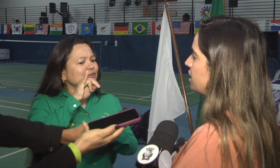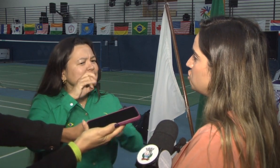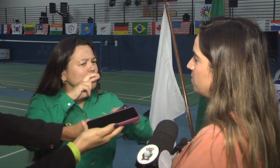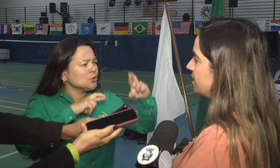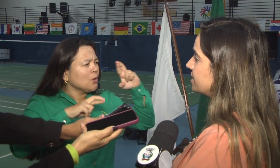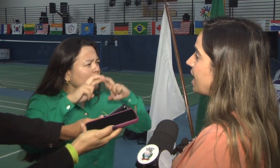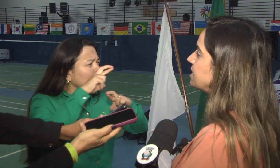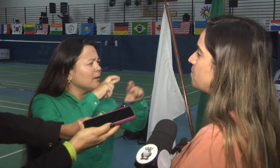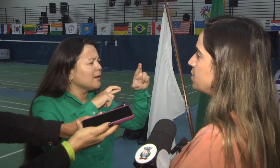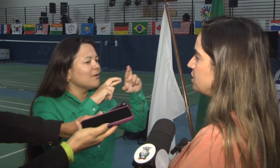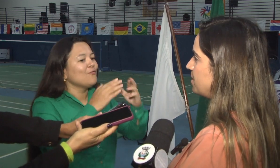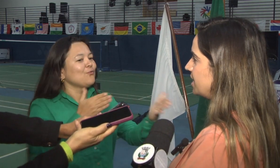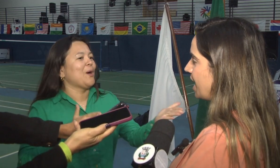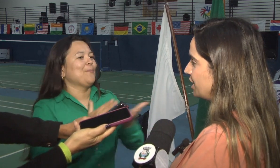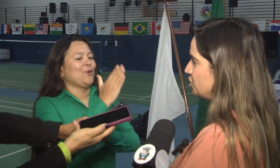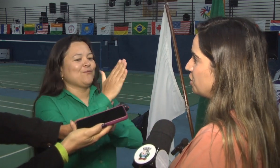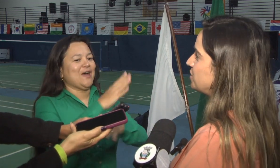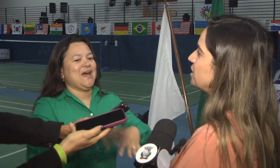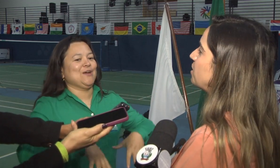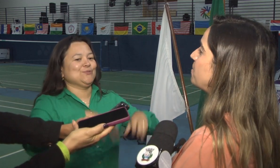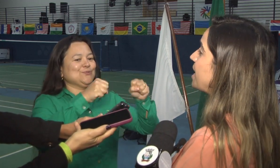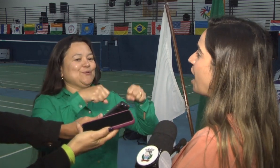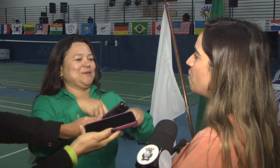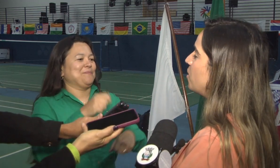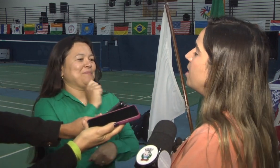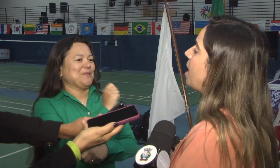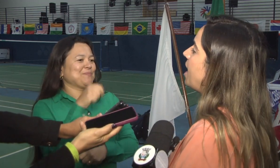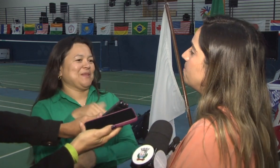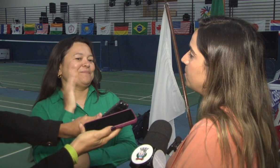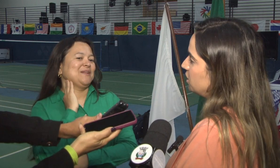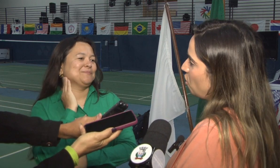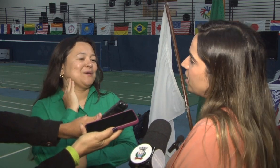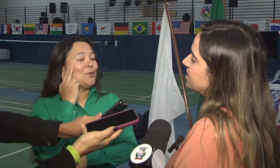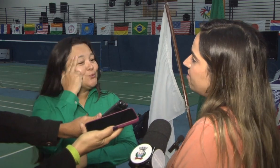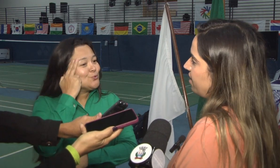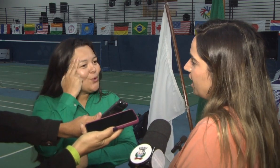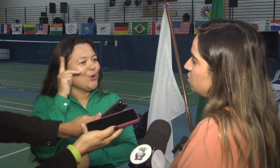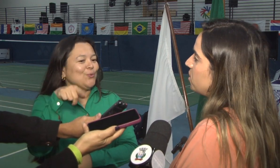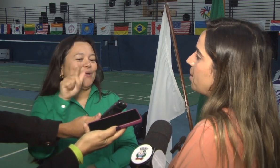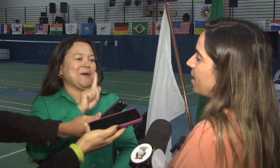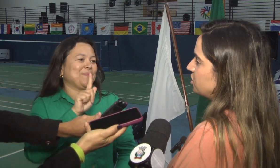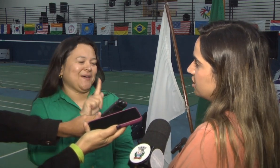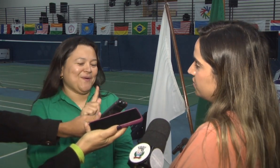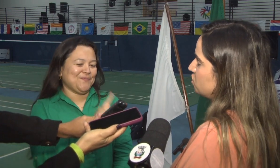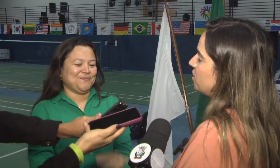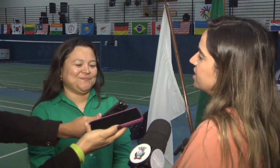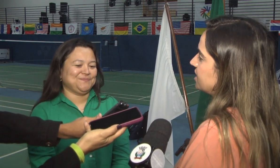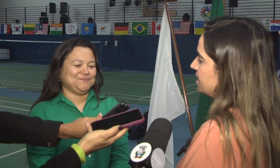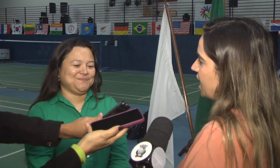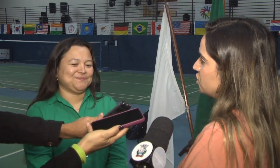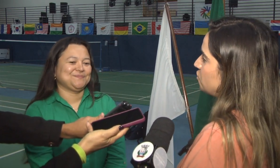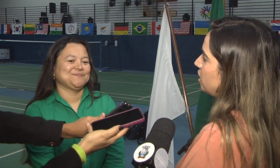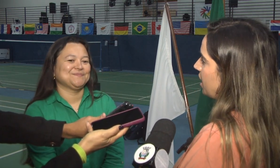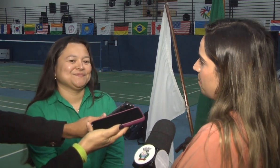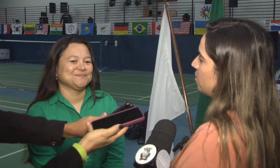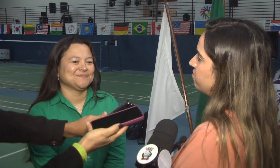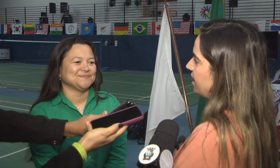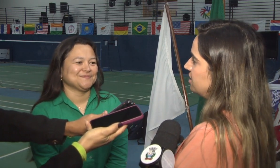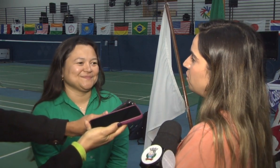Parade Minas essa possibilidade. Então, assim, o Gabriel mandou esse evento e, a partir das vistorias, a cidade foi aprovada. Então,